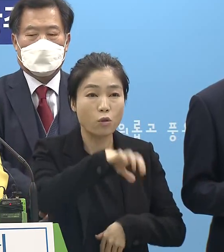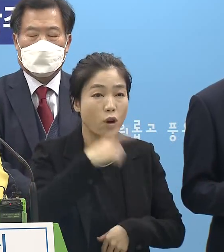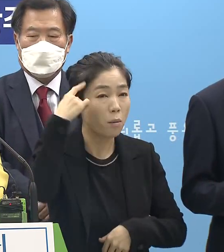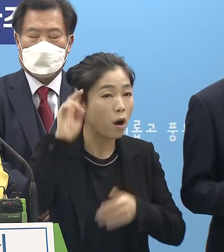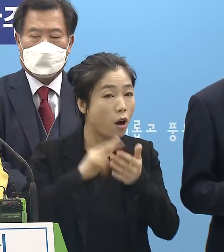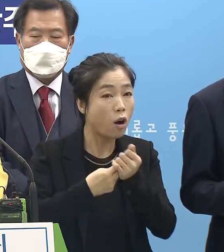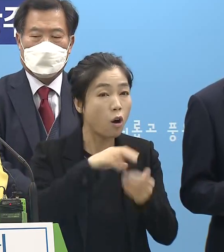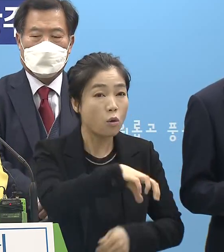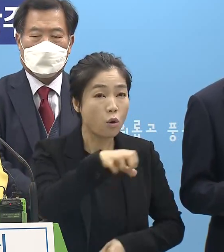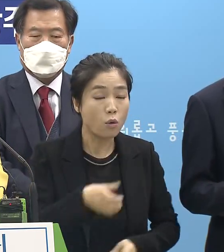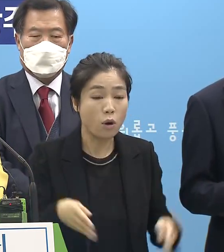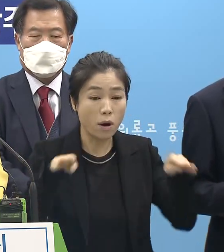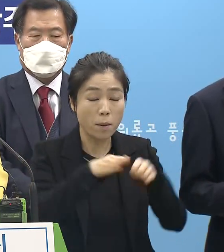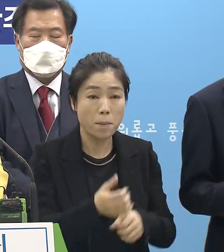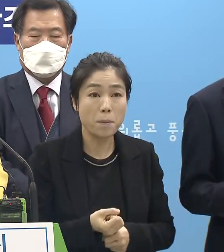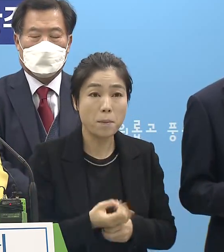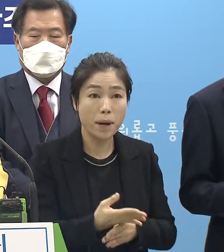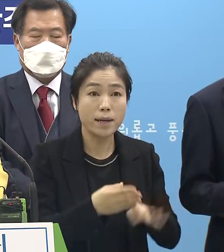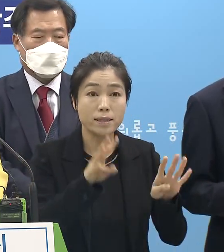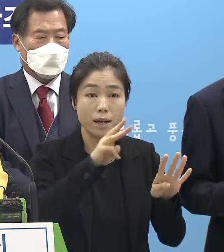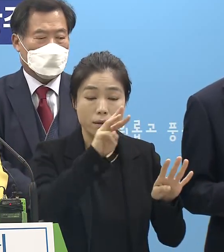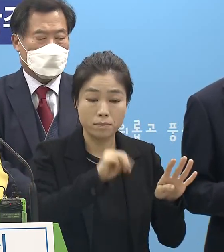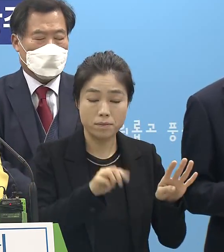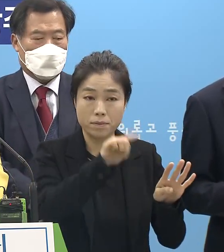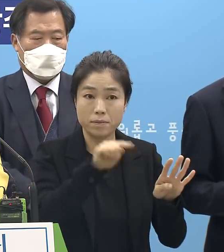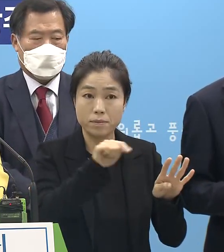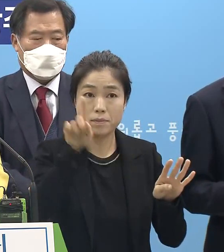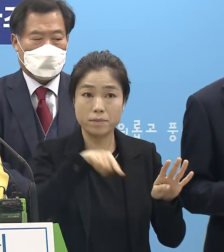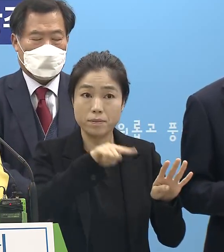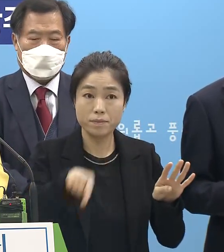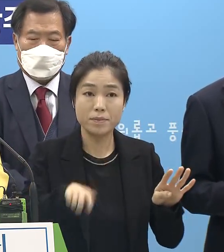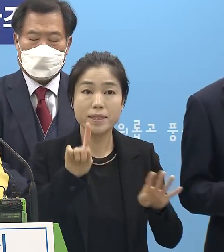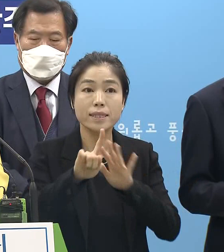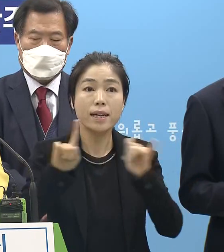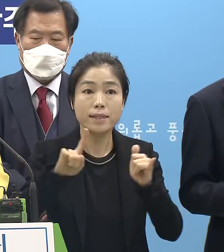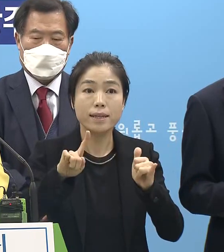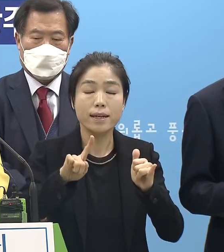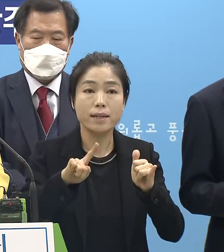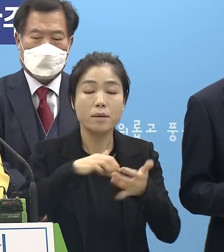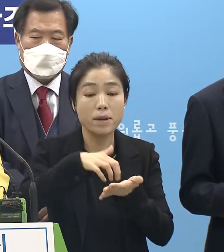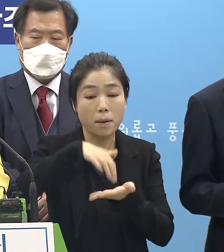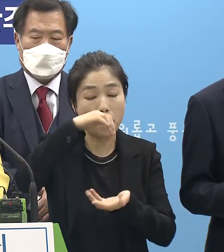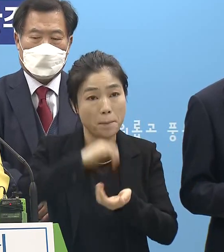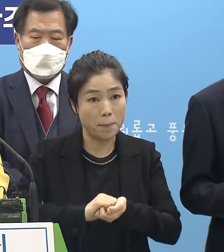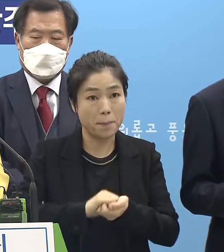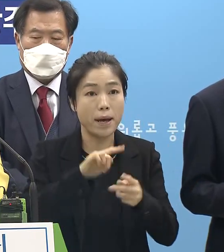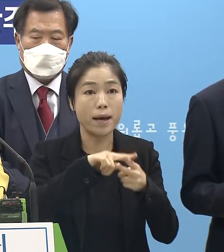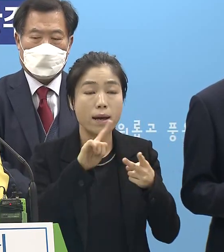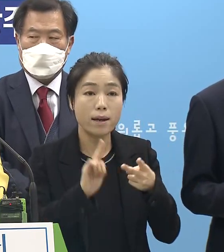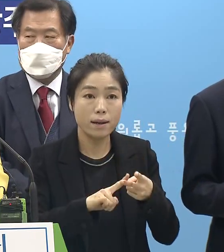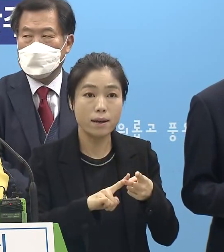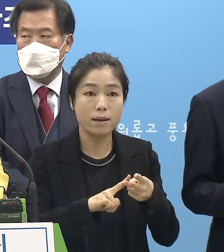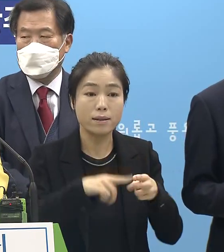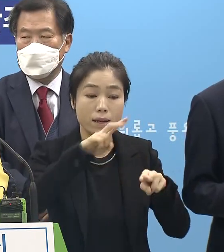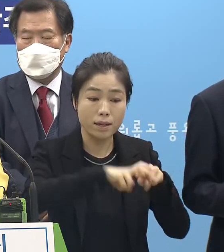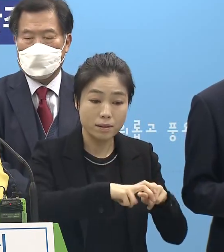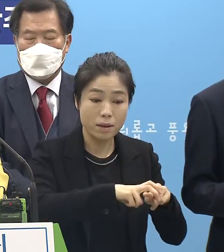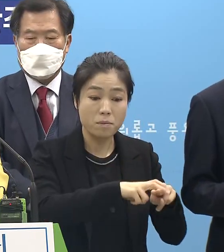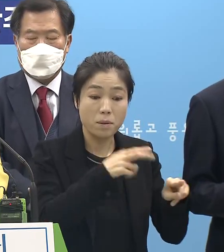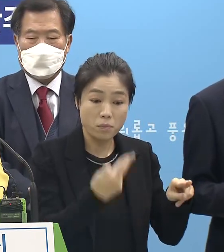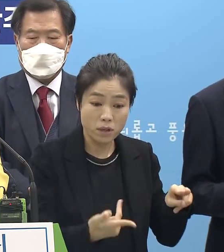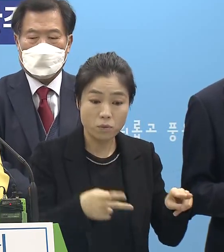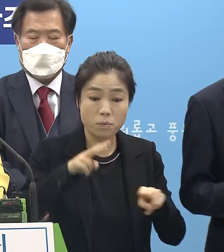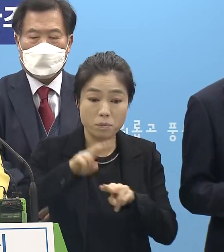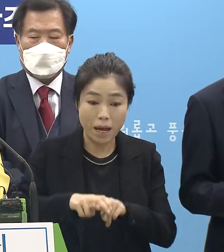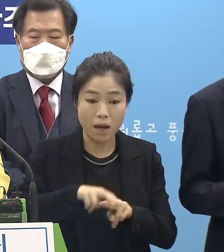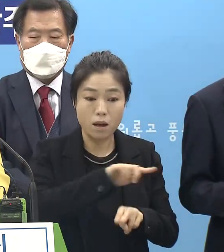미용업은 시설 면적 4평방미터당 1명으로 인원을 제한하거나 좌석을 한 칸씩